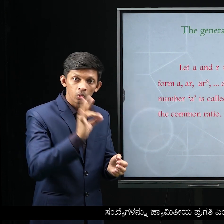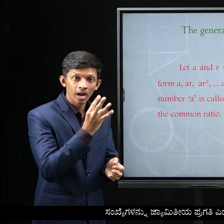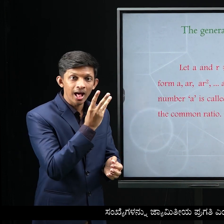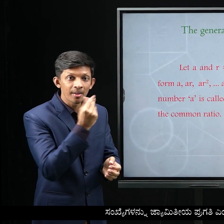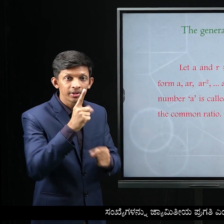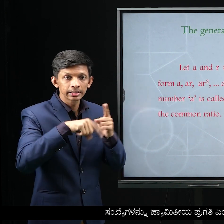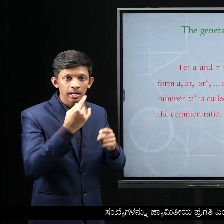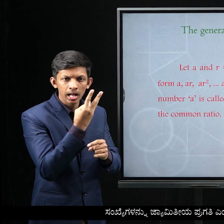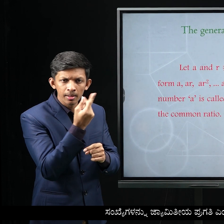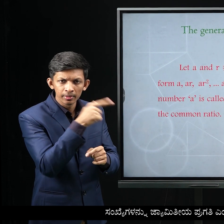ನೈಜ ಸಂಖ್ಯೆಗಳಾಗಿರಲಿ. ನಂತರ